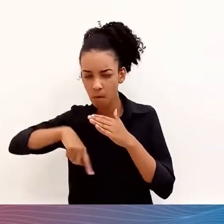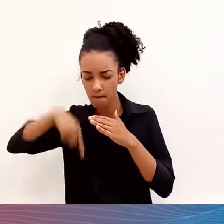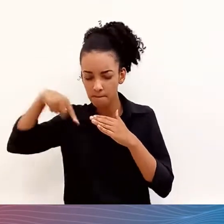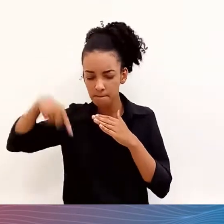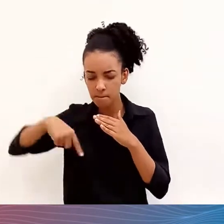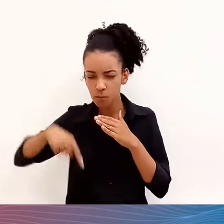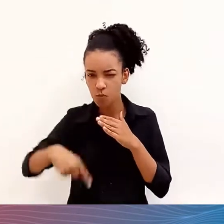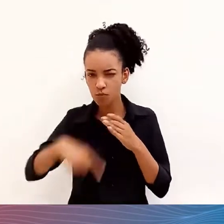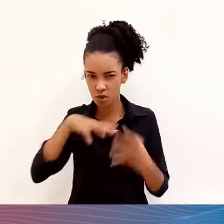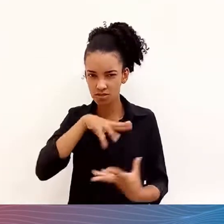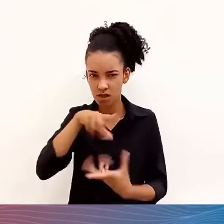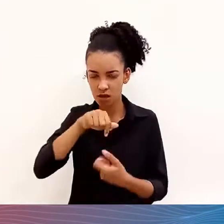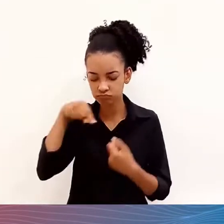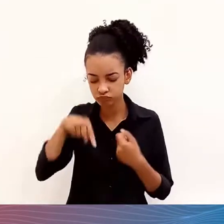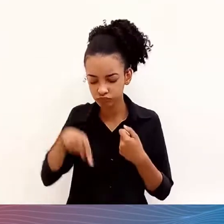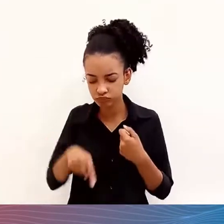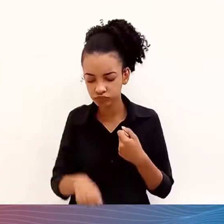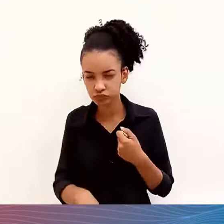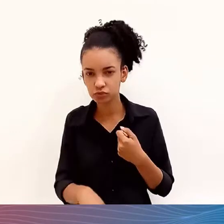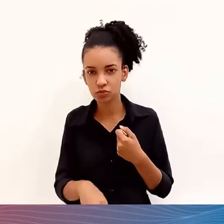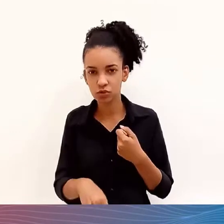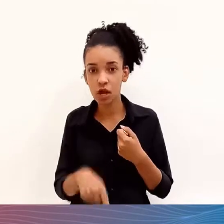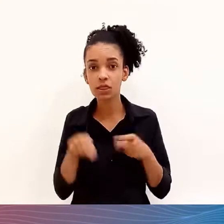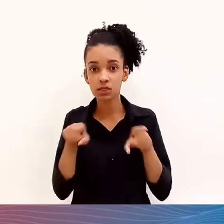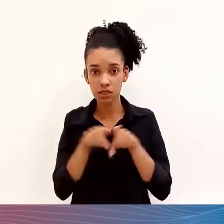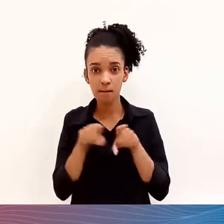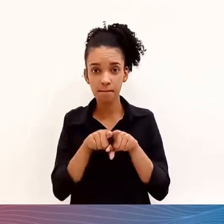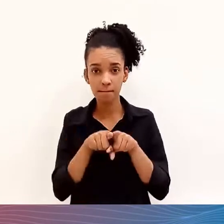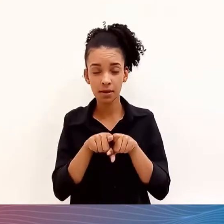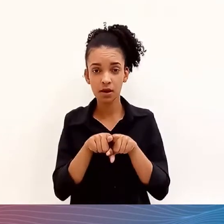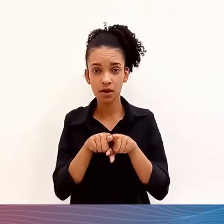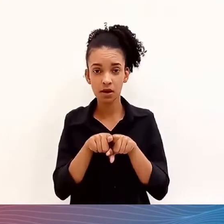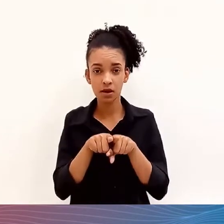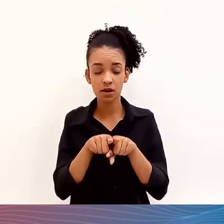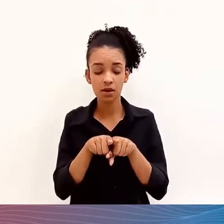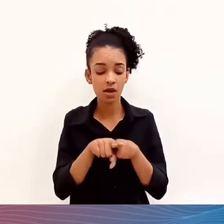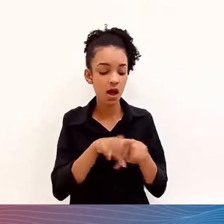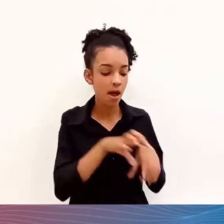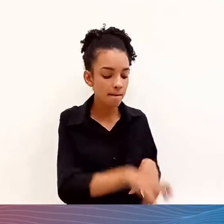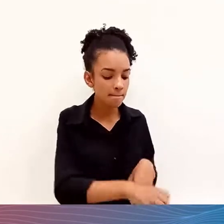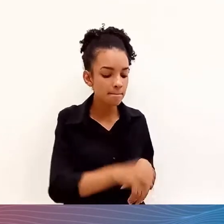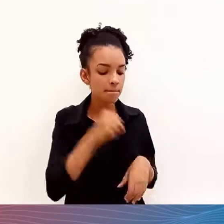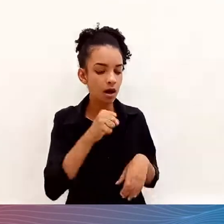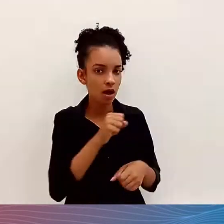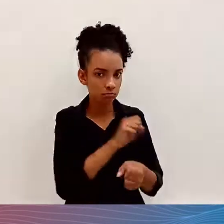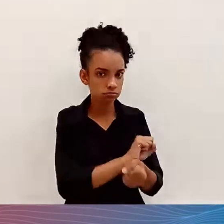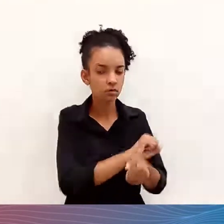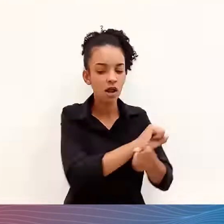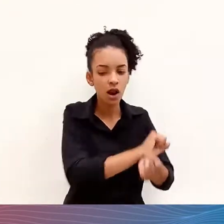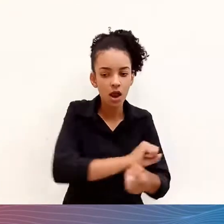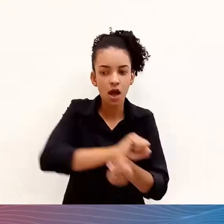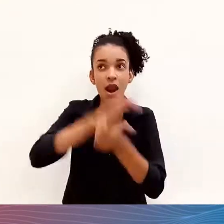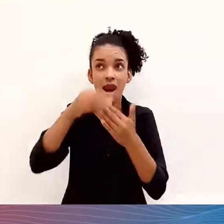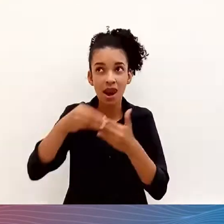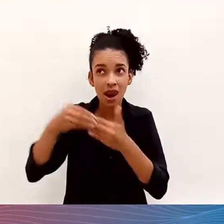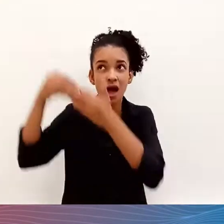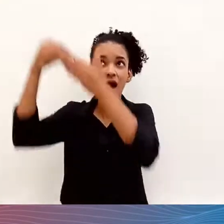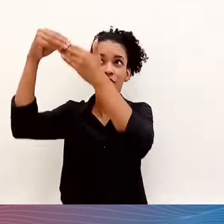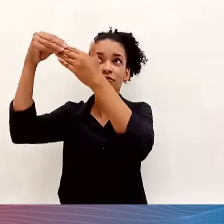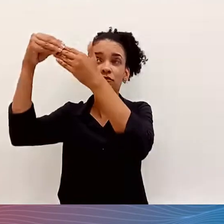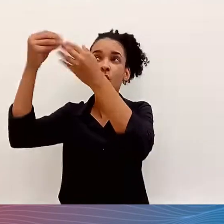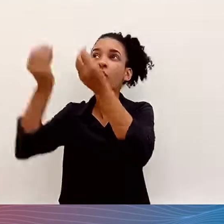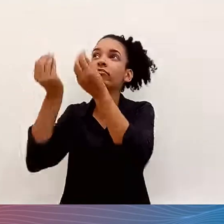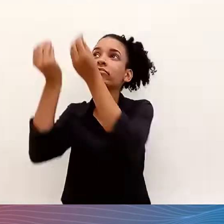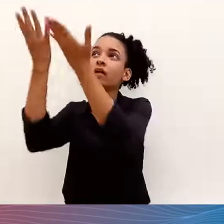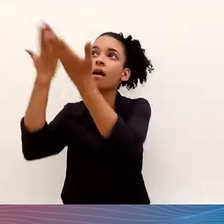ele levou cativo o cativeiro, né? E ele entregou o Pai na ascensão. E o